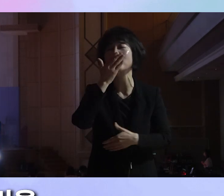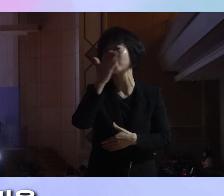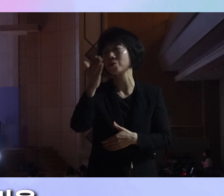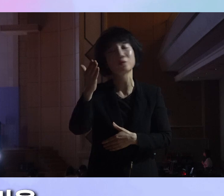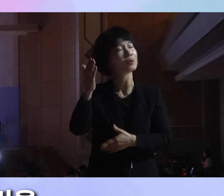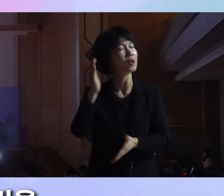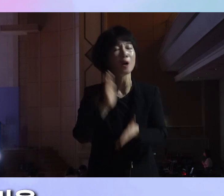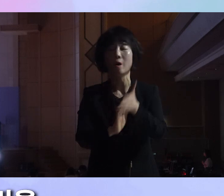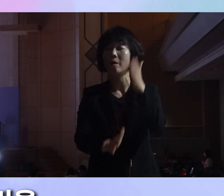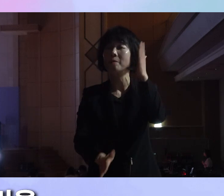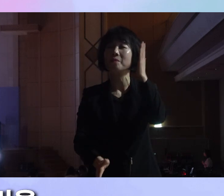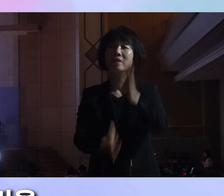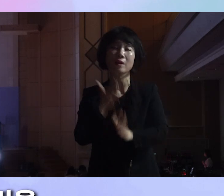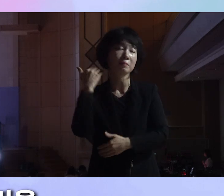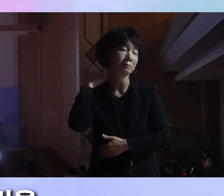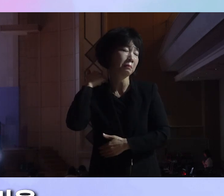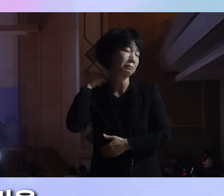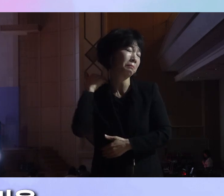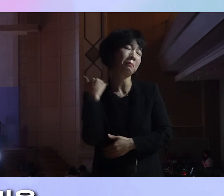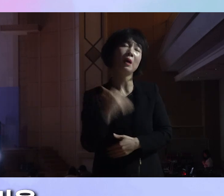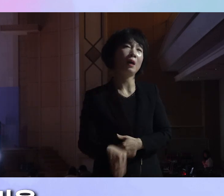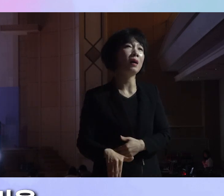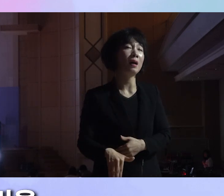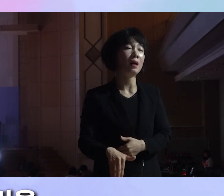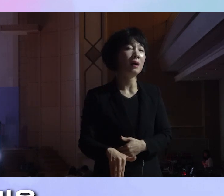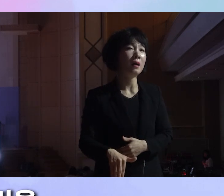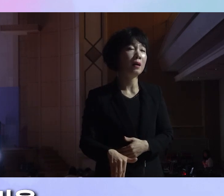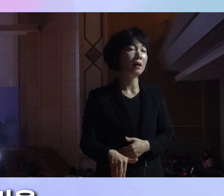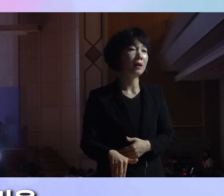돌이킬 수 없네.